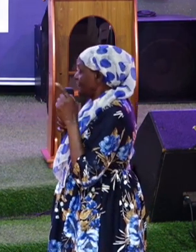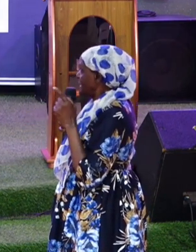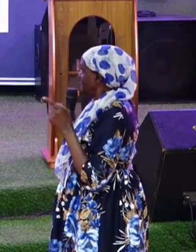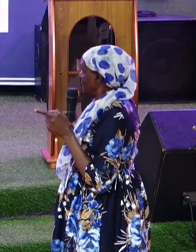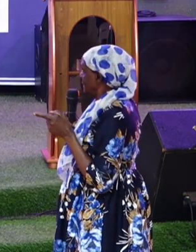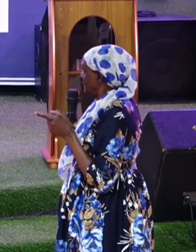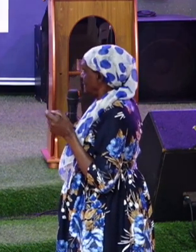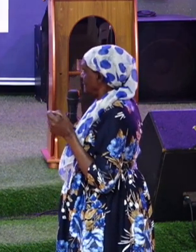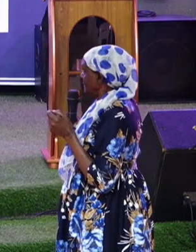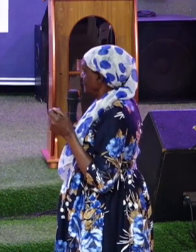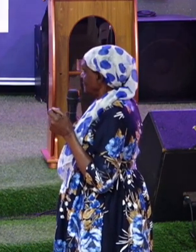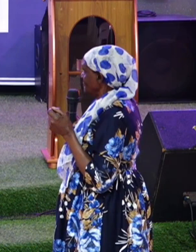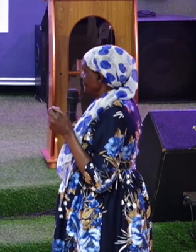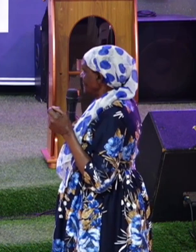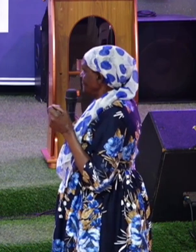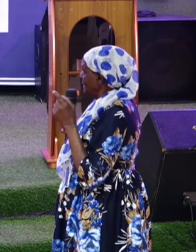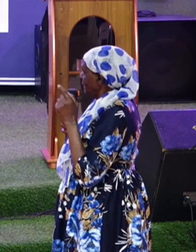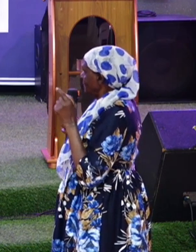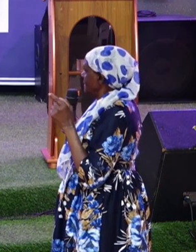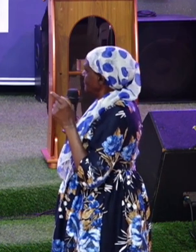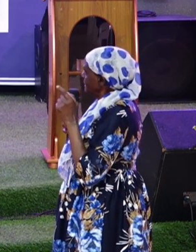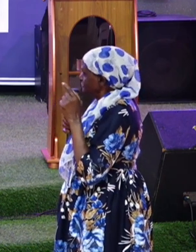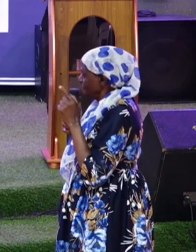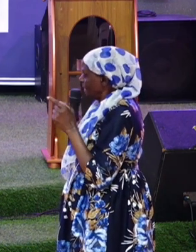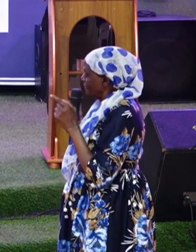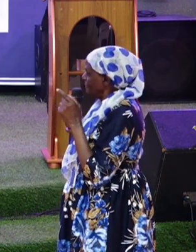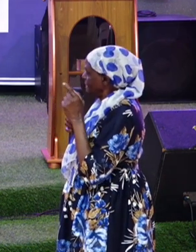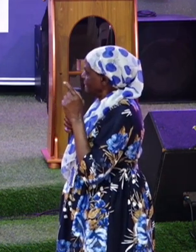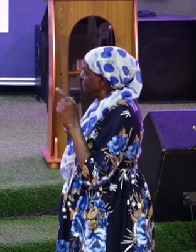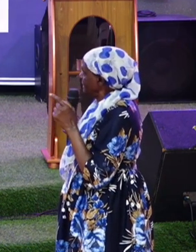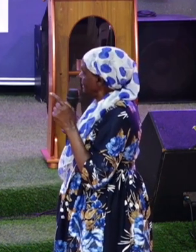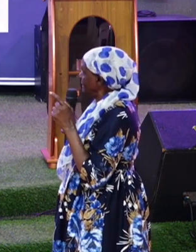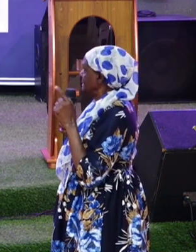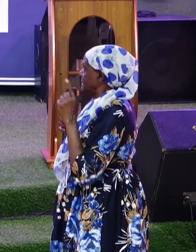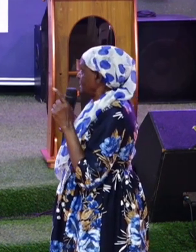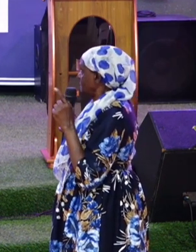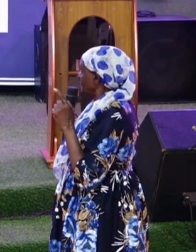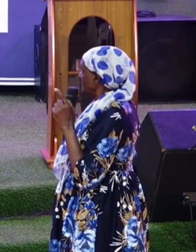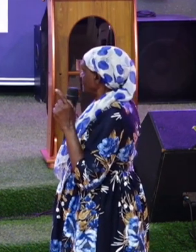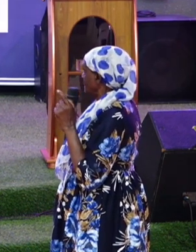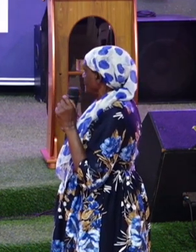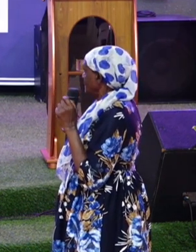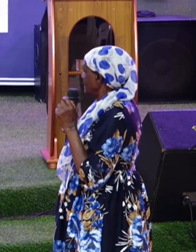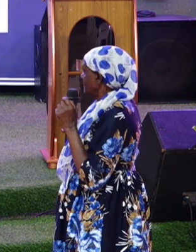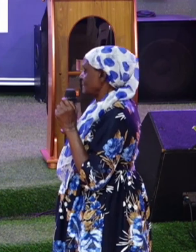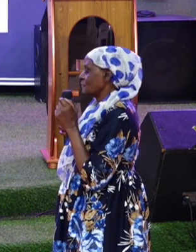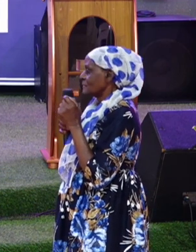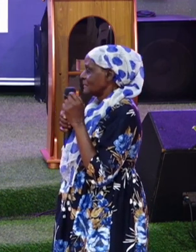tujuma tuta omwoyo alukwera. Bayibuli egambire ngu alijuma omwoyo alukwera taliganyira.